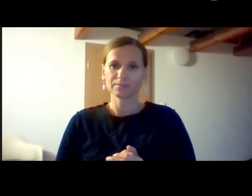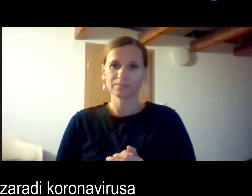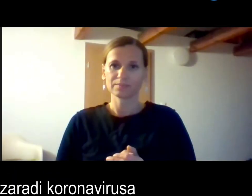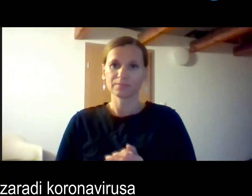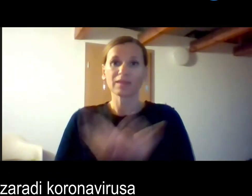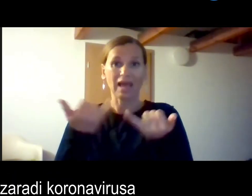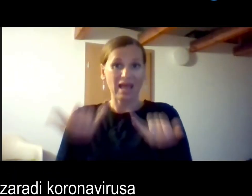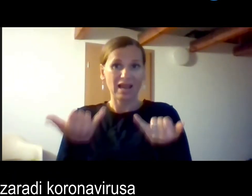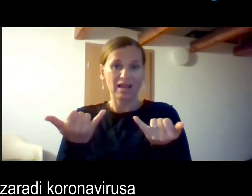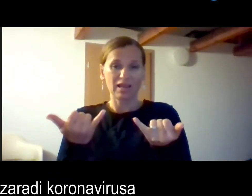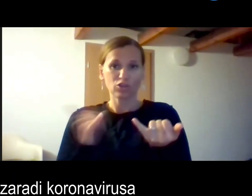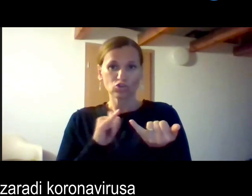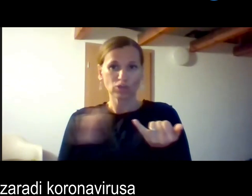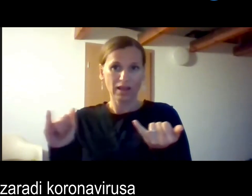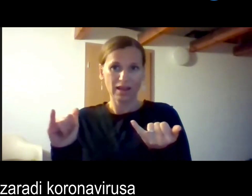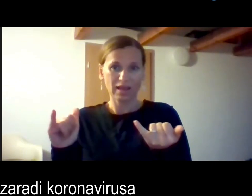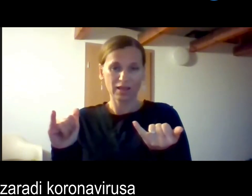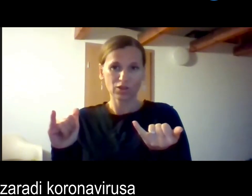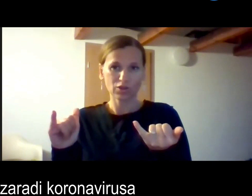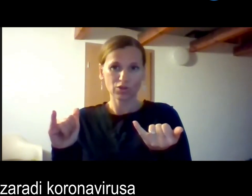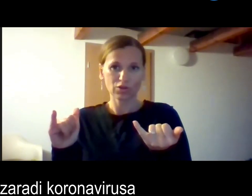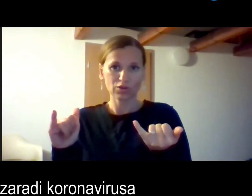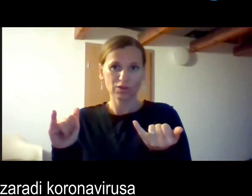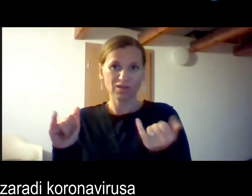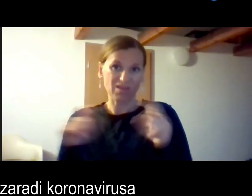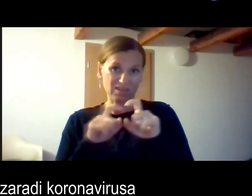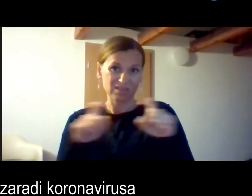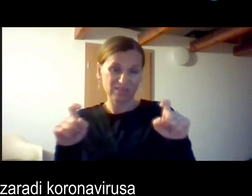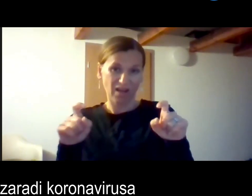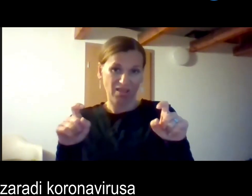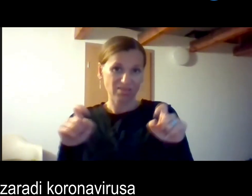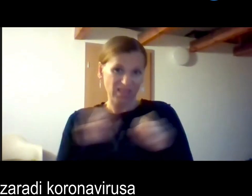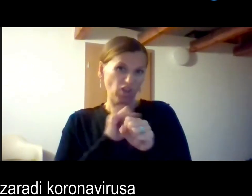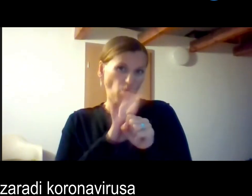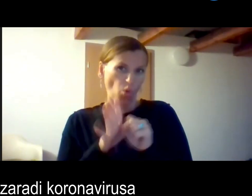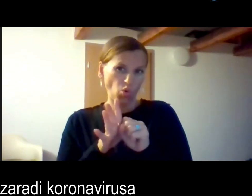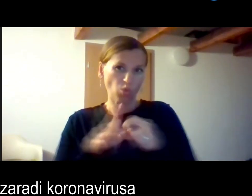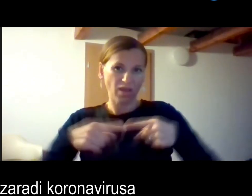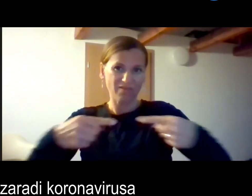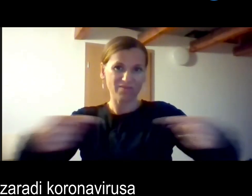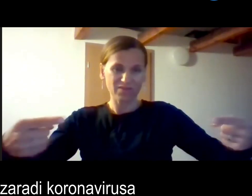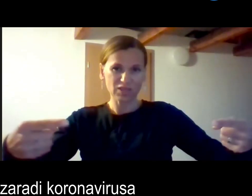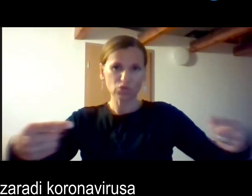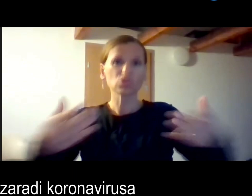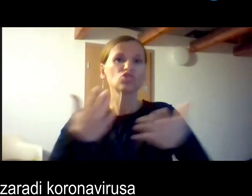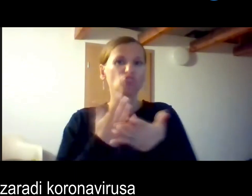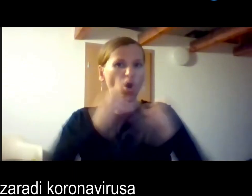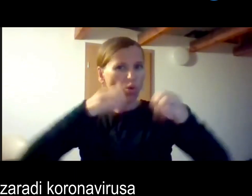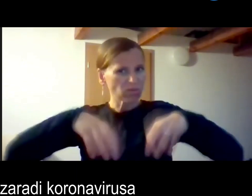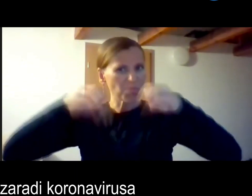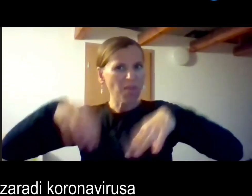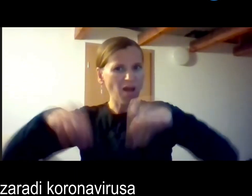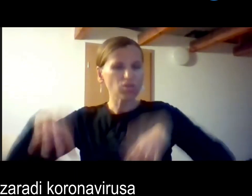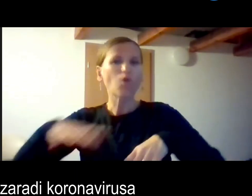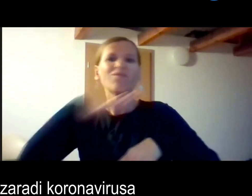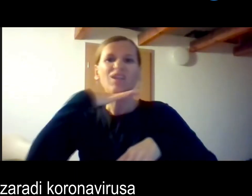V letošnjem letu je namreč zaradi epidemije koronavirusne bolezni odpadlo že veliko športnih tekmovanj.